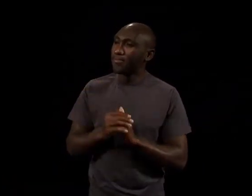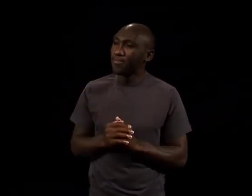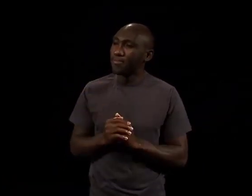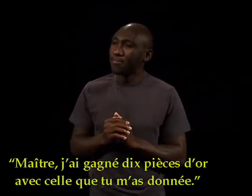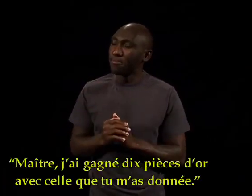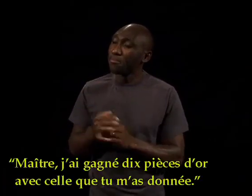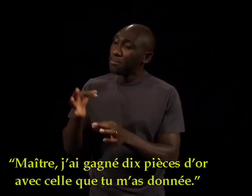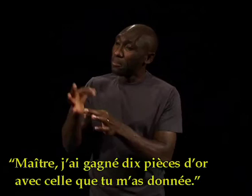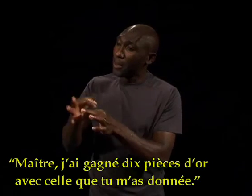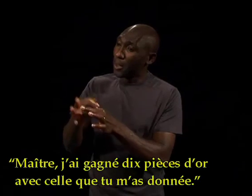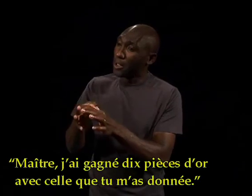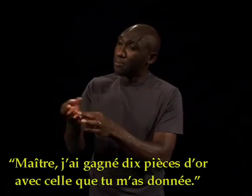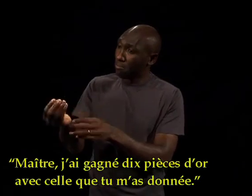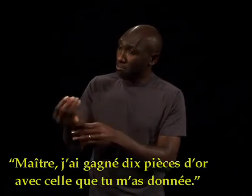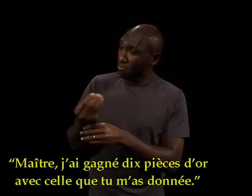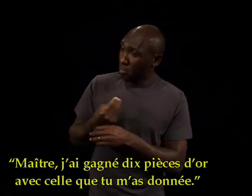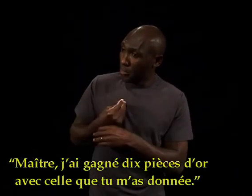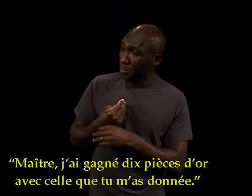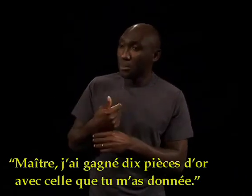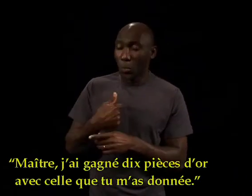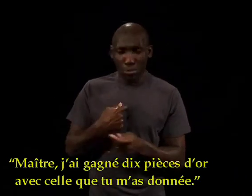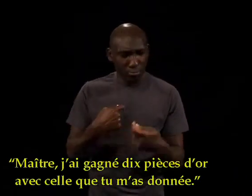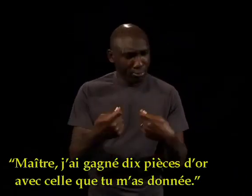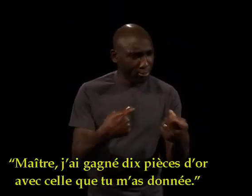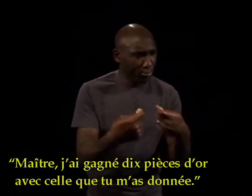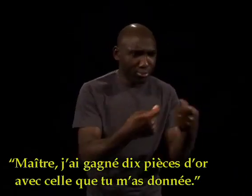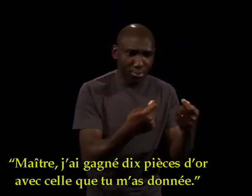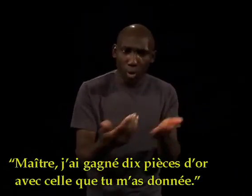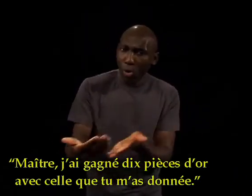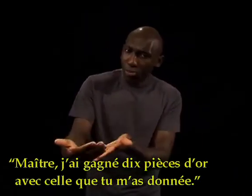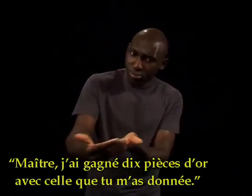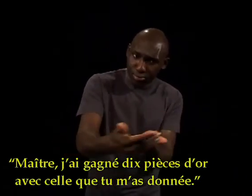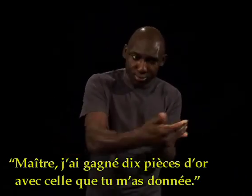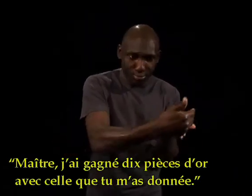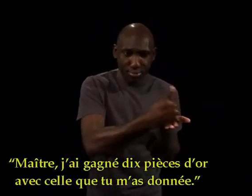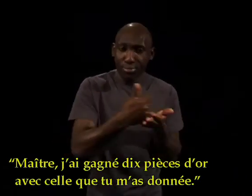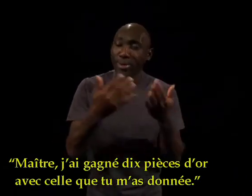il dit, maître, j'ai gagné 10 pièces d'or avec celles que tu m'as données.